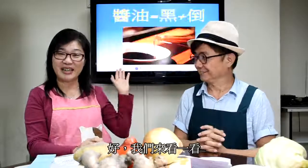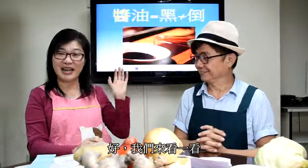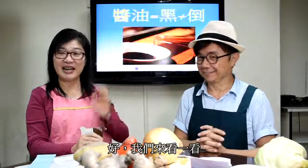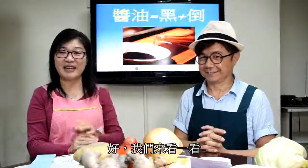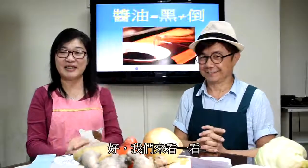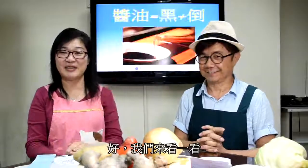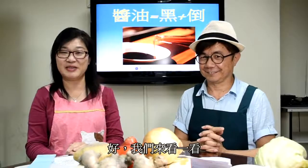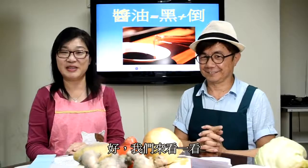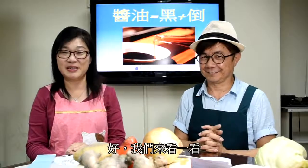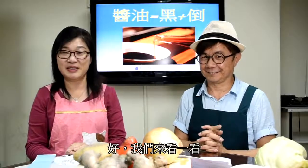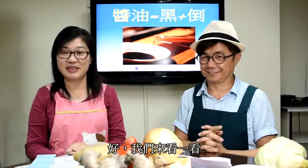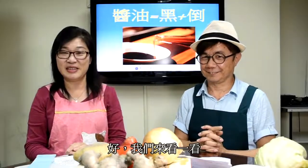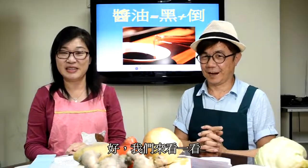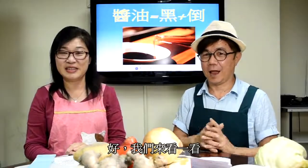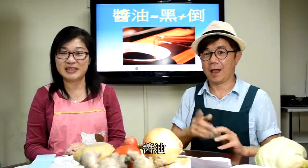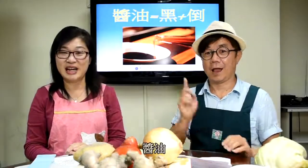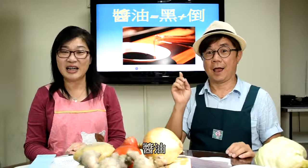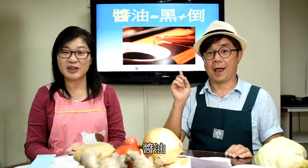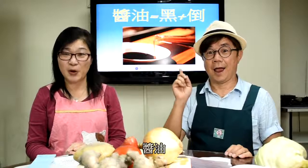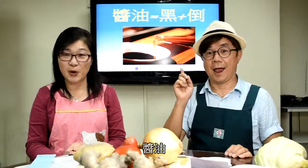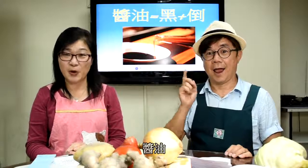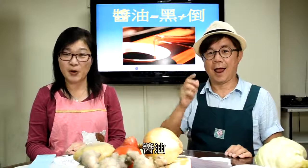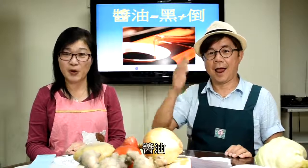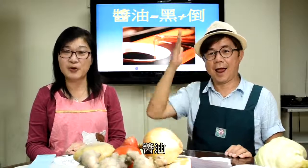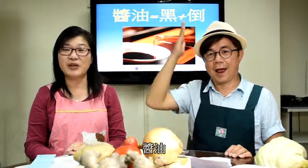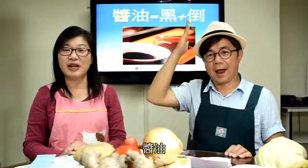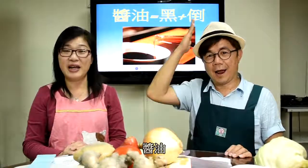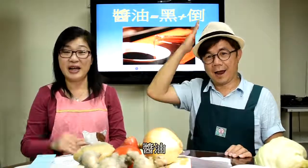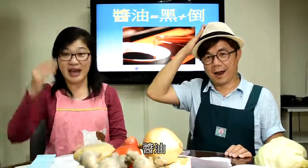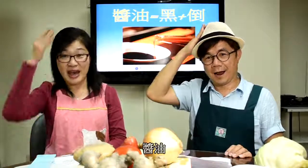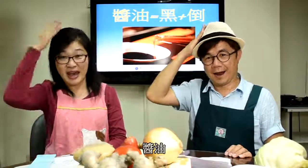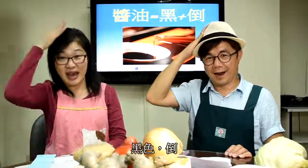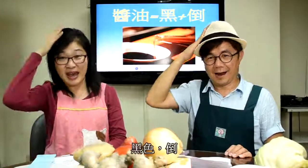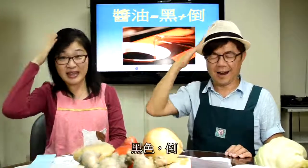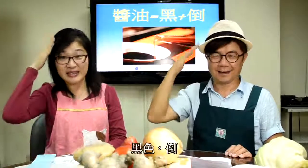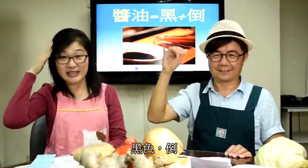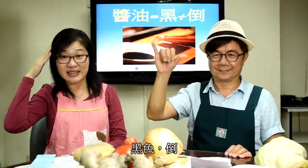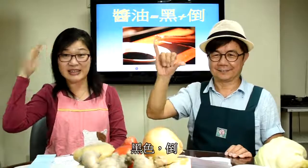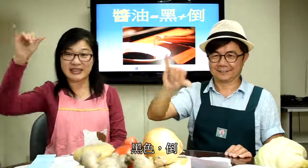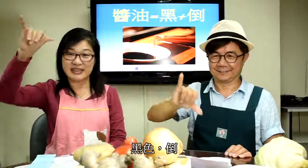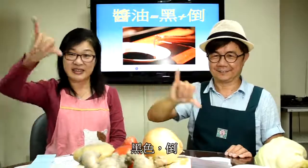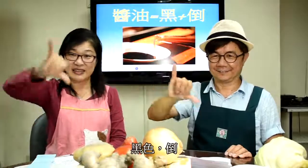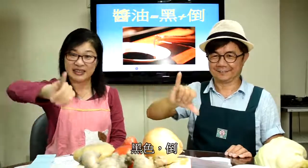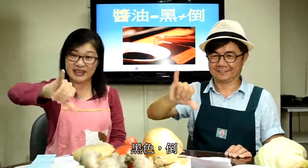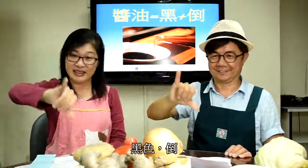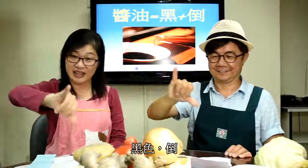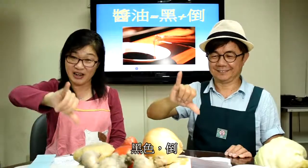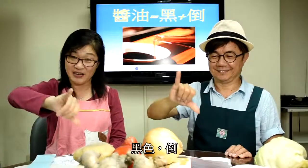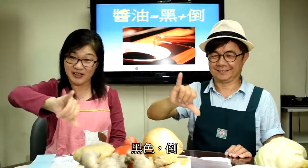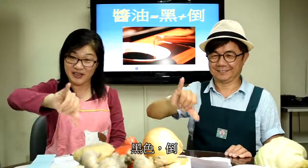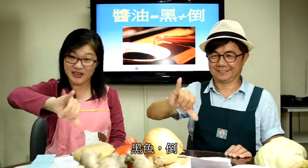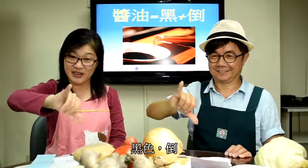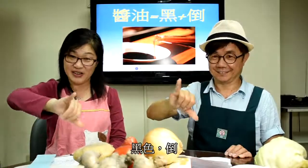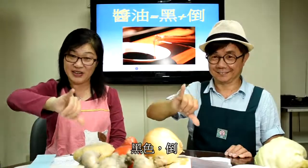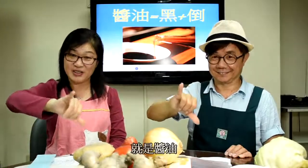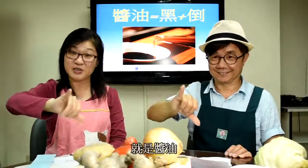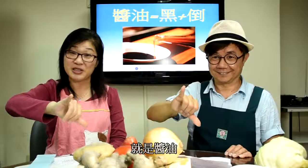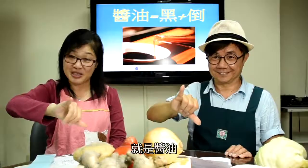看，酱油，黑色道就是酱